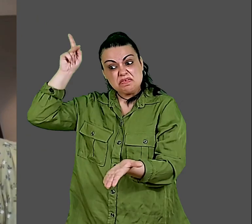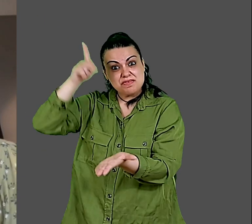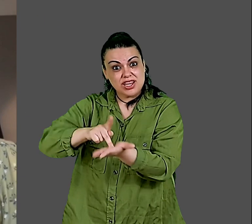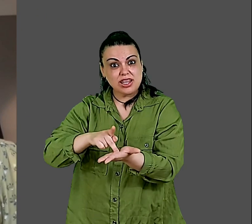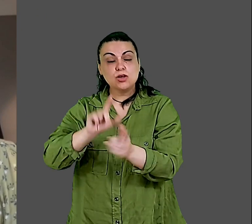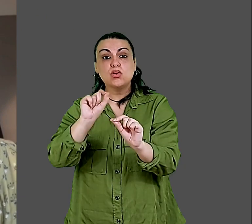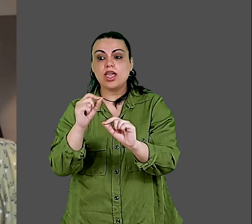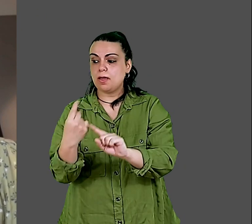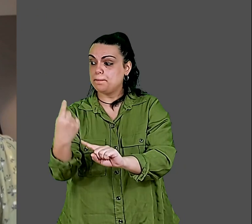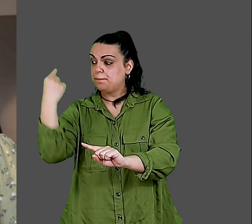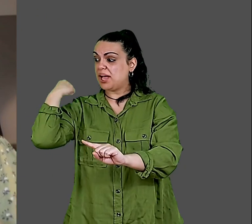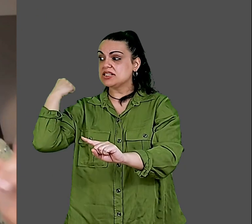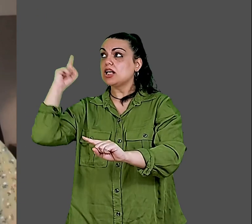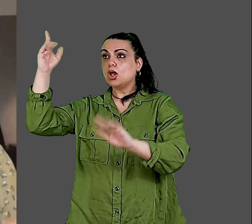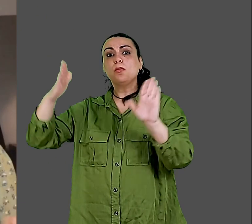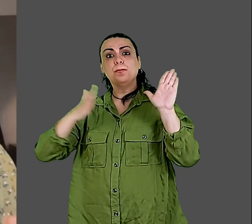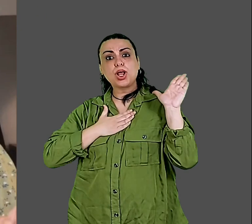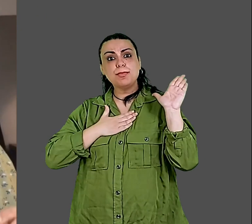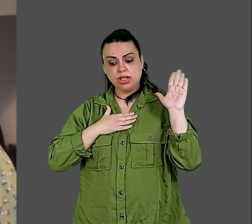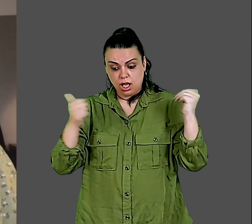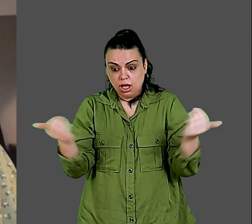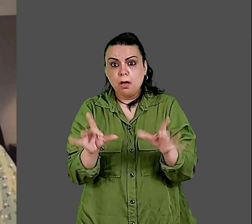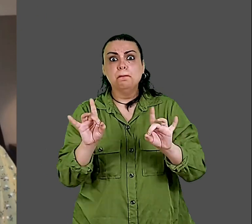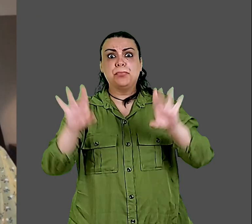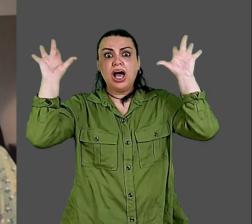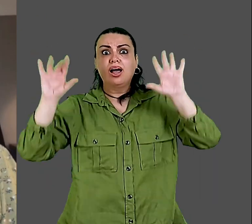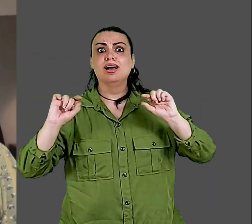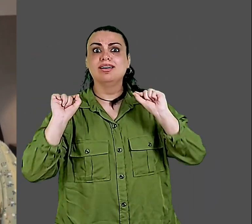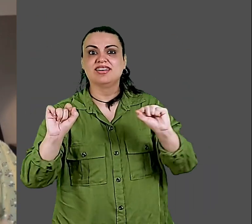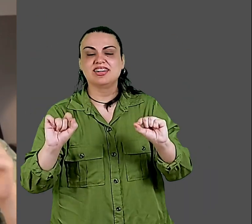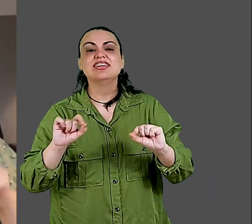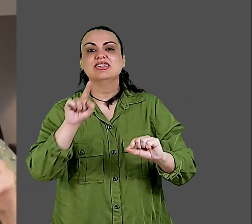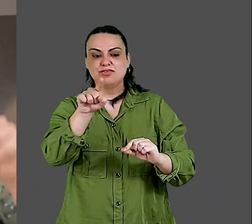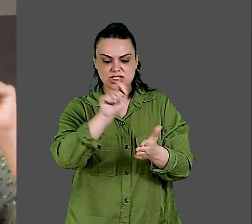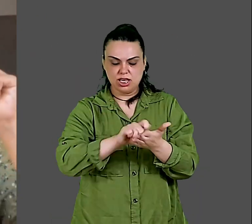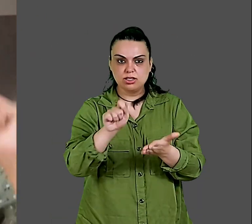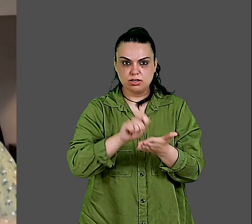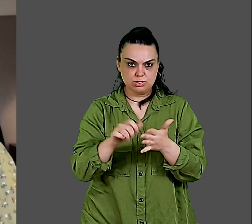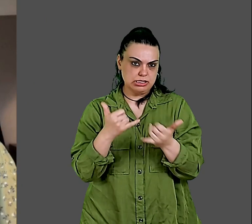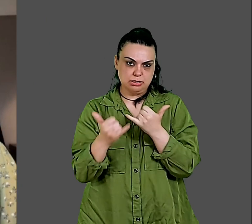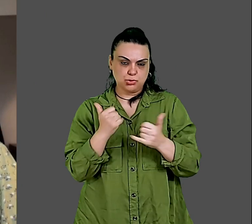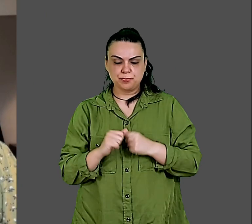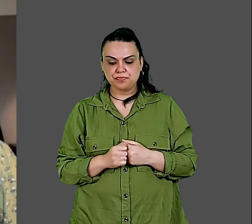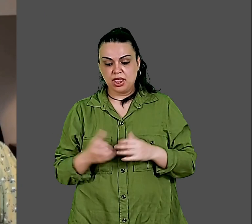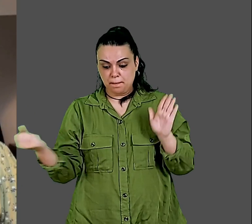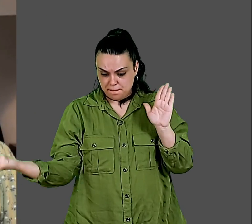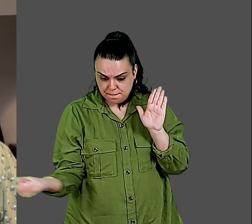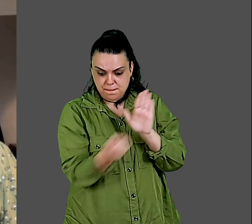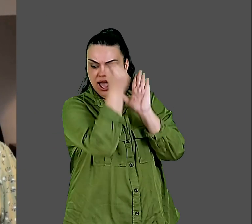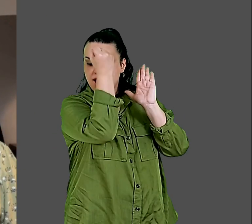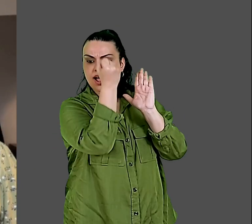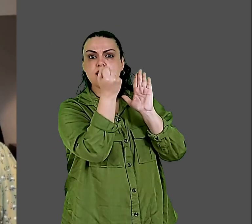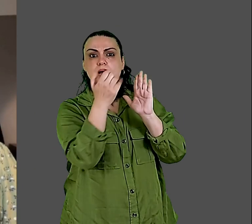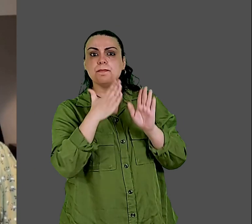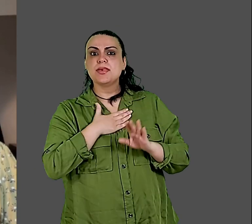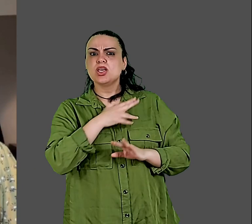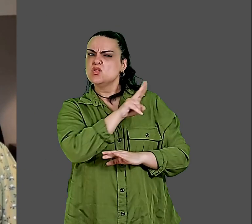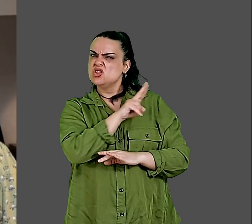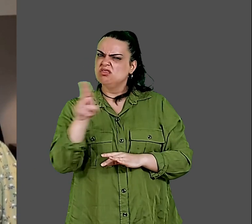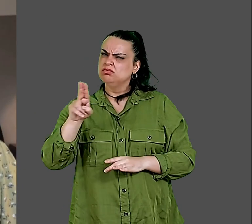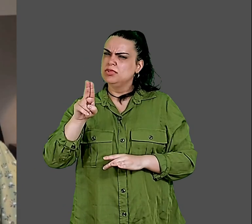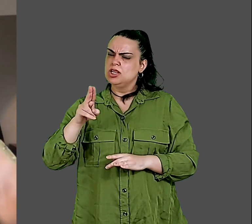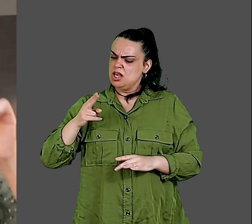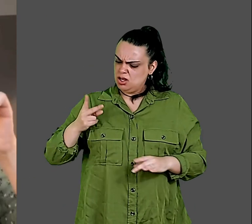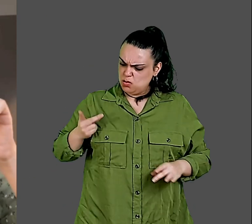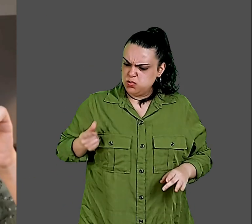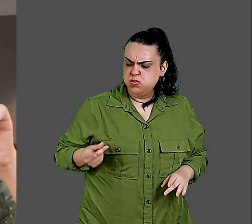disse que faria. Se você puder, anota isso aí que eu vou te dizer agora. Quando ele diz: este é o meu memorial e o meu nome eternamente,